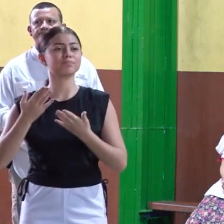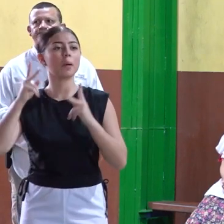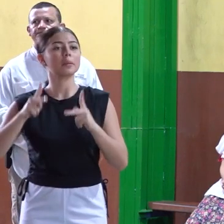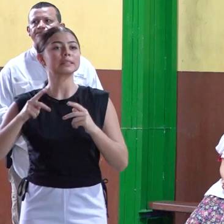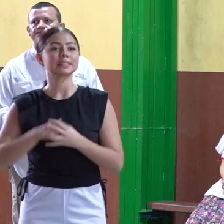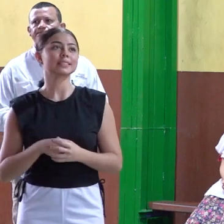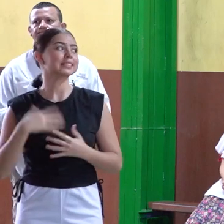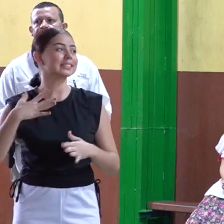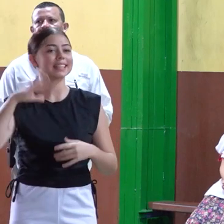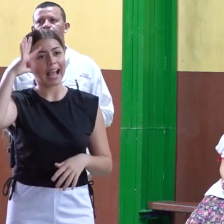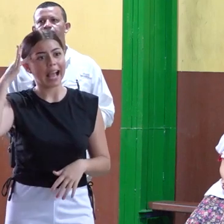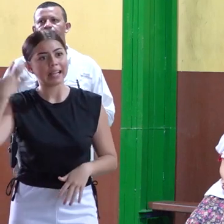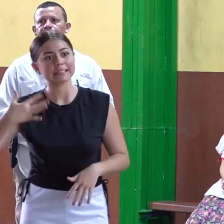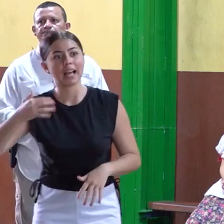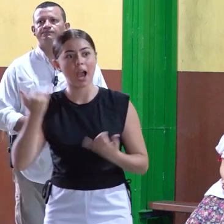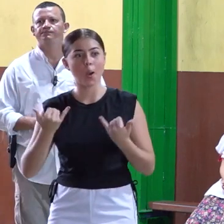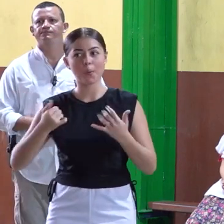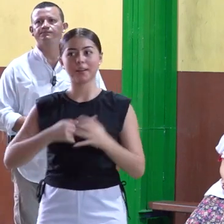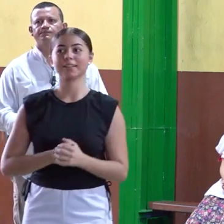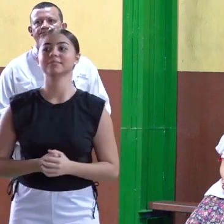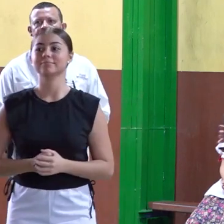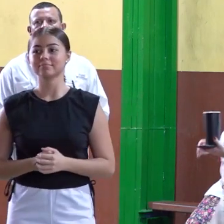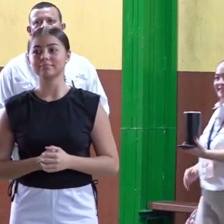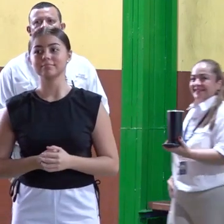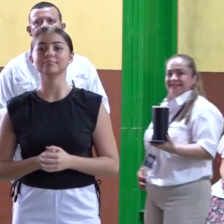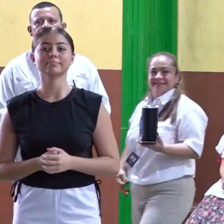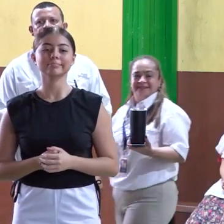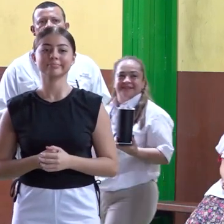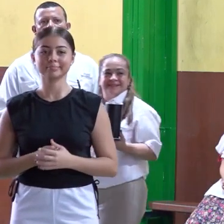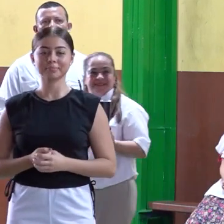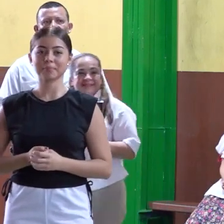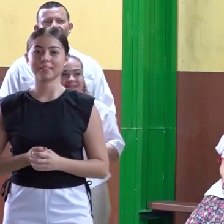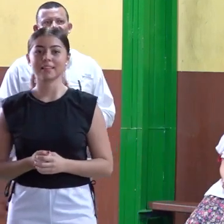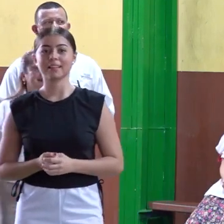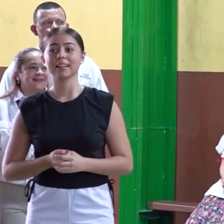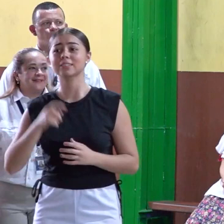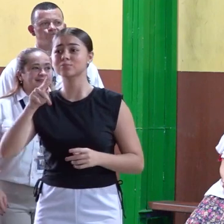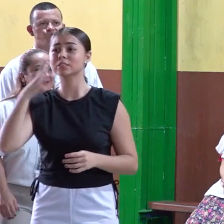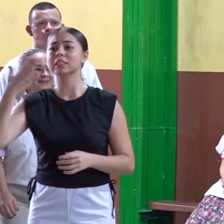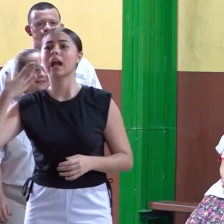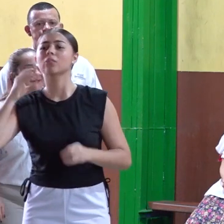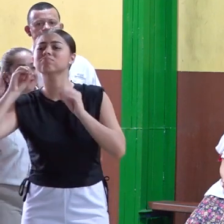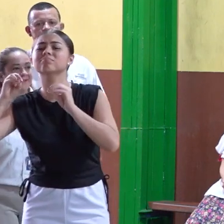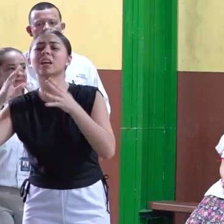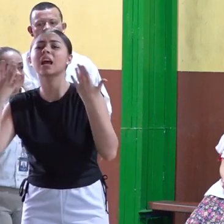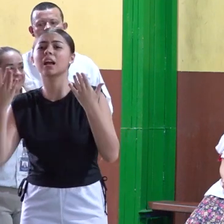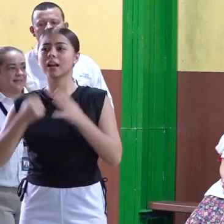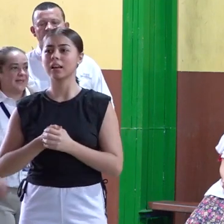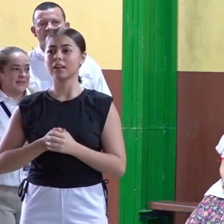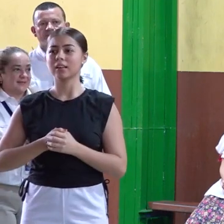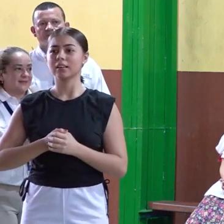con el abanico, ¿eh? Son criollas de aquí. Es como si ese calor les enseñara a recibir a